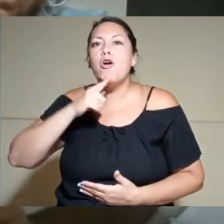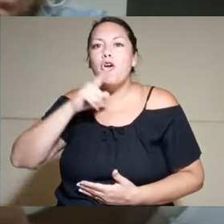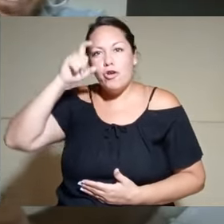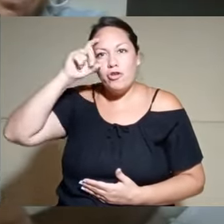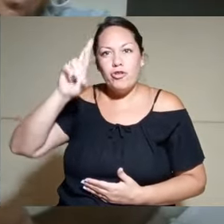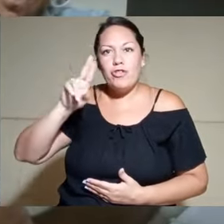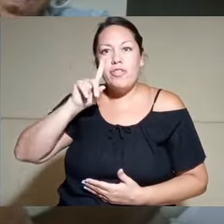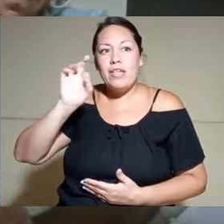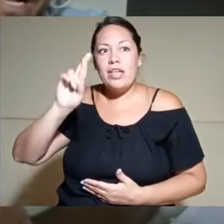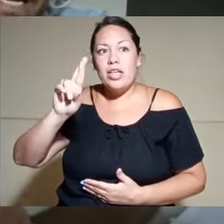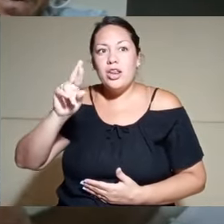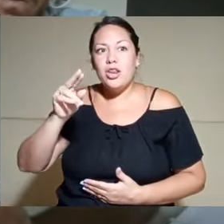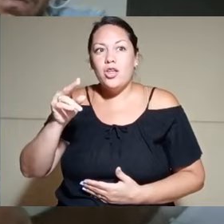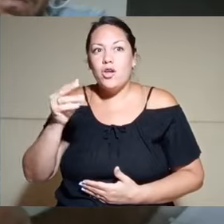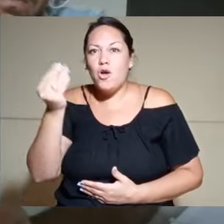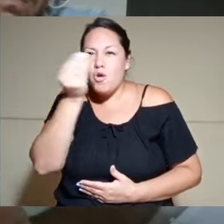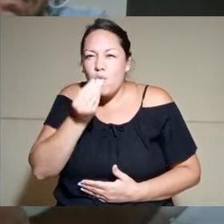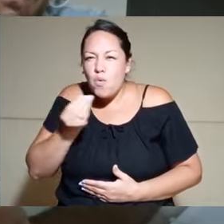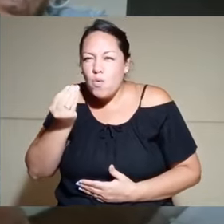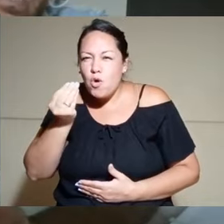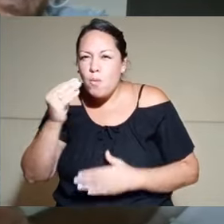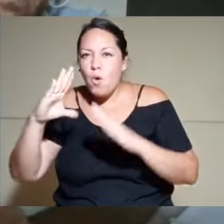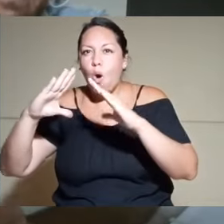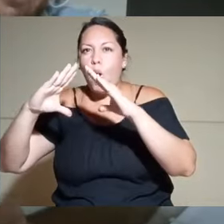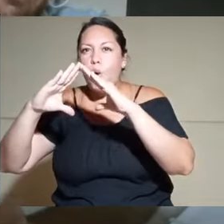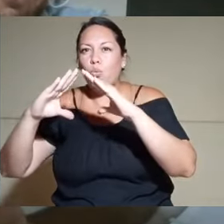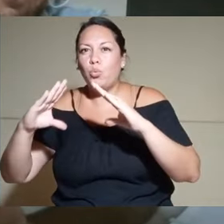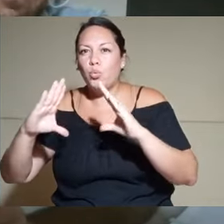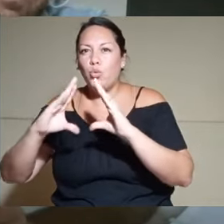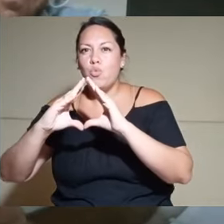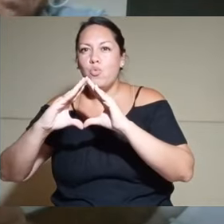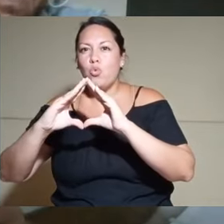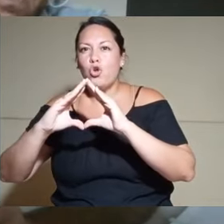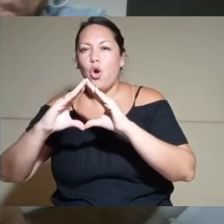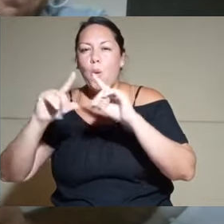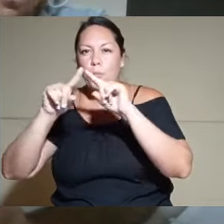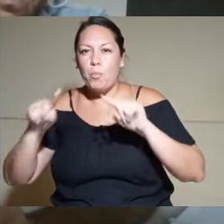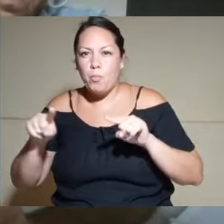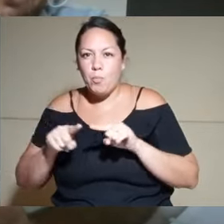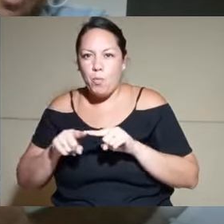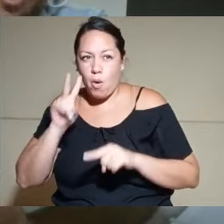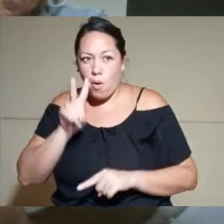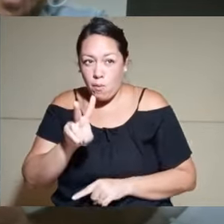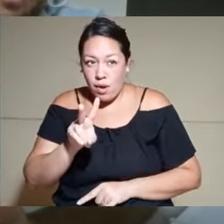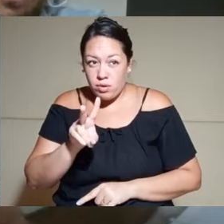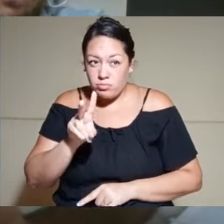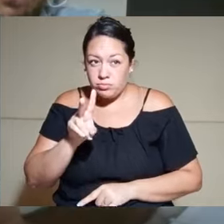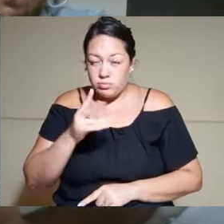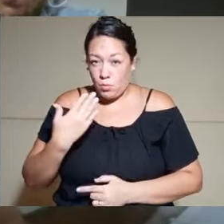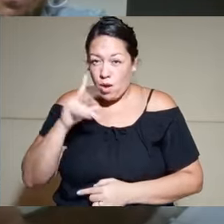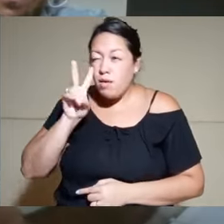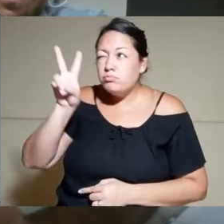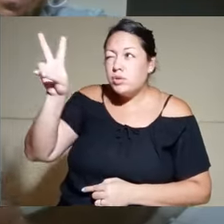Fíjense en la cara posterior del tronco encefálico que se me arma esta figura tipo